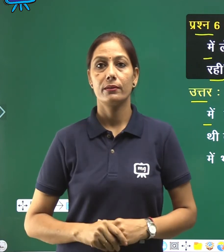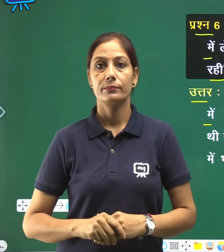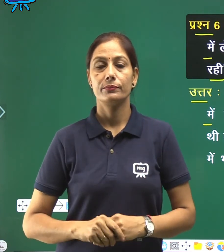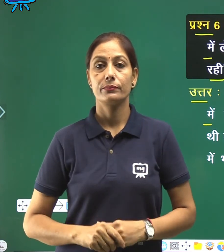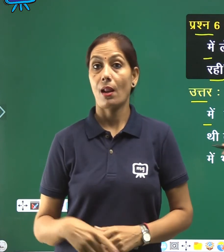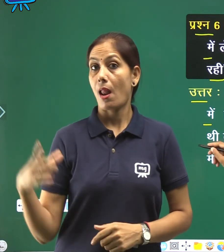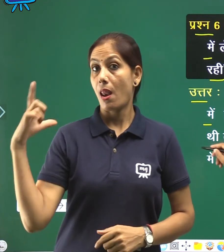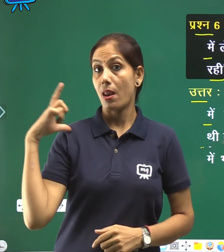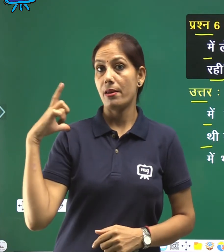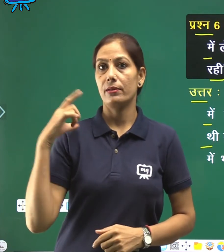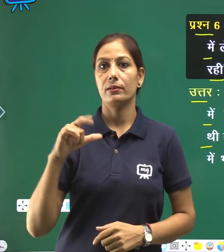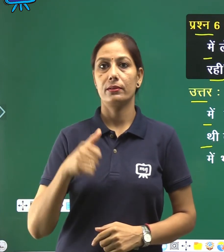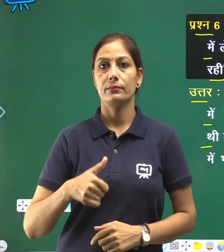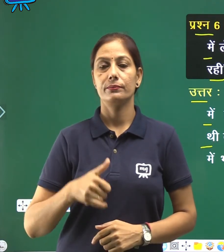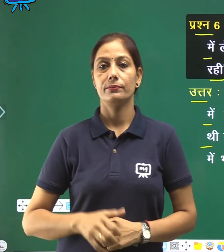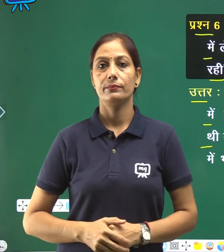लीडर थी